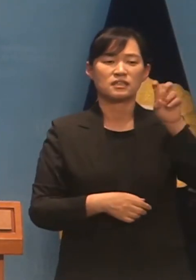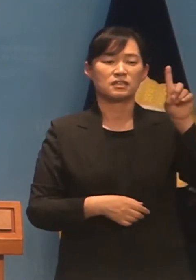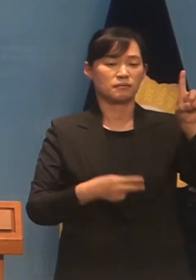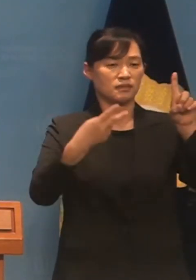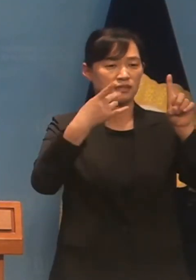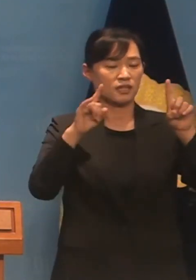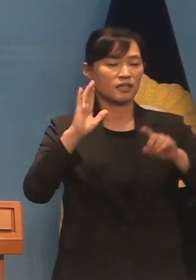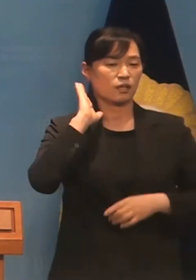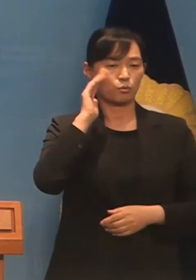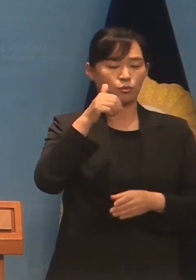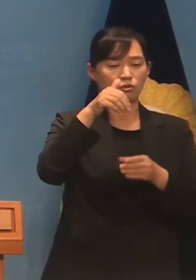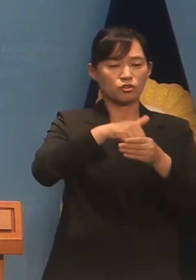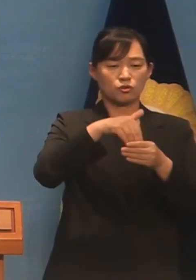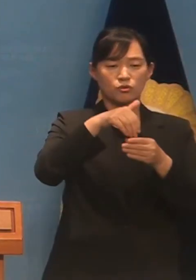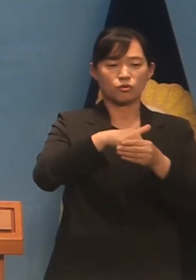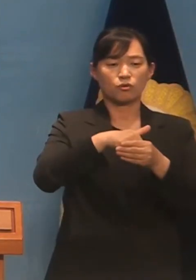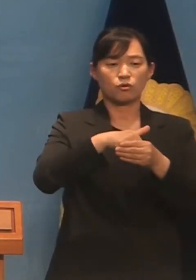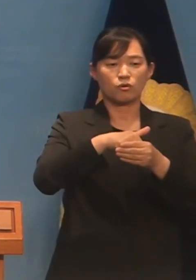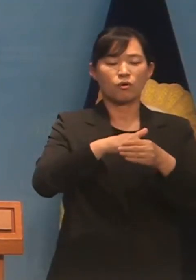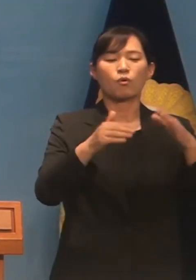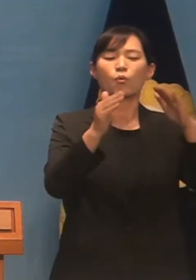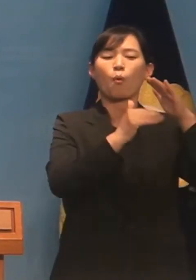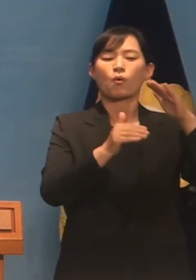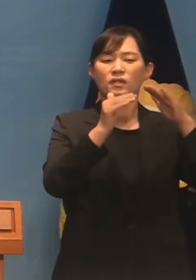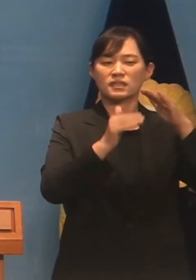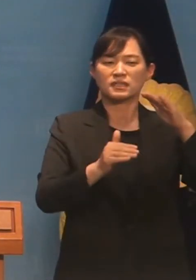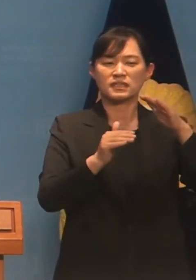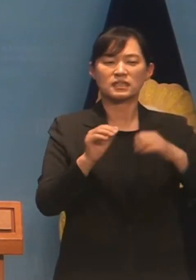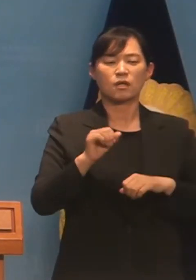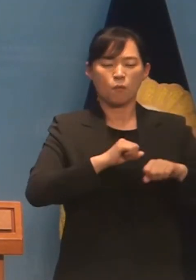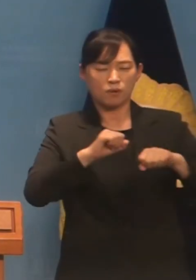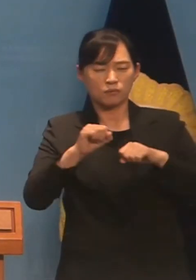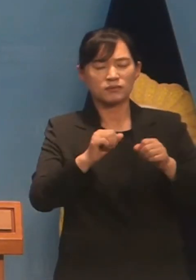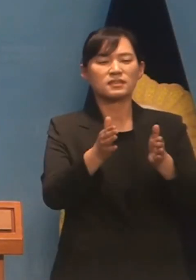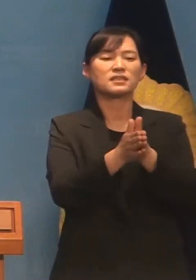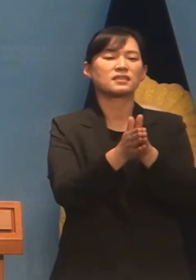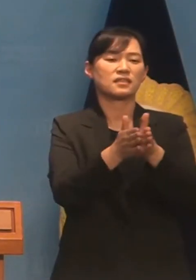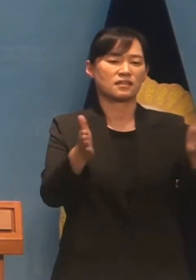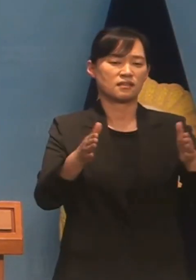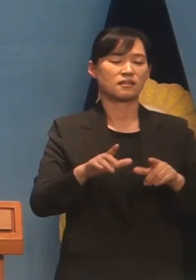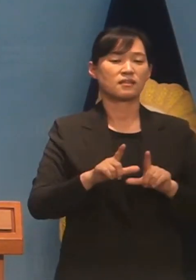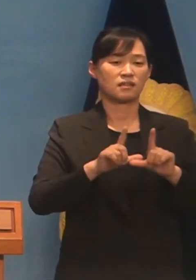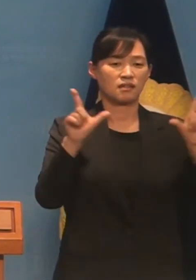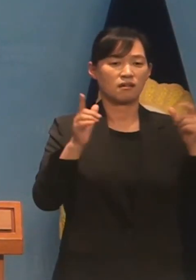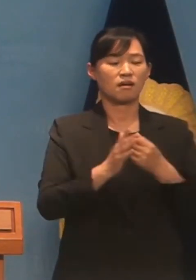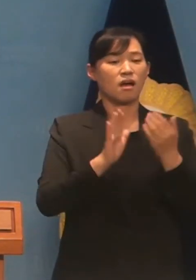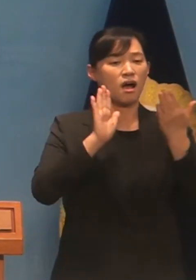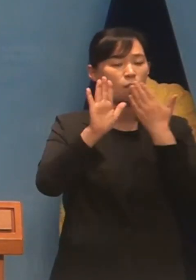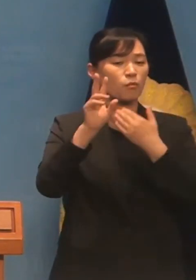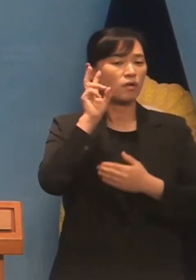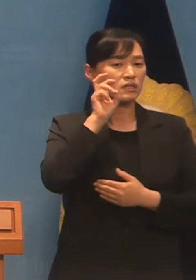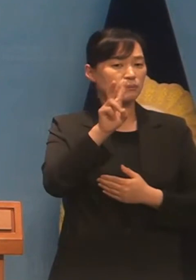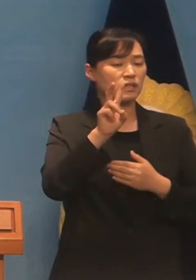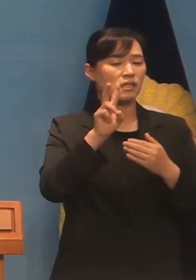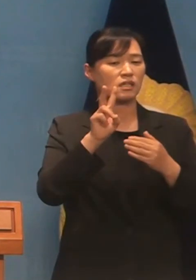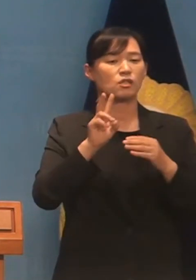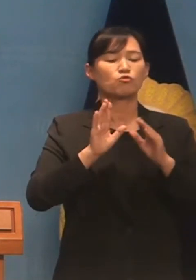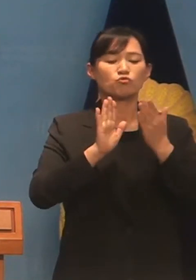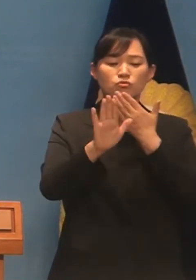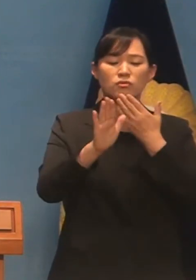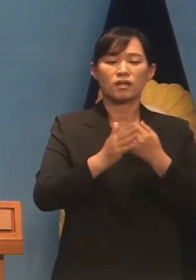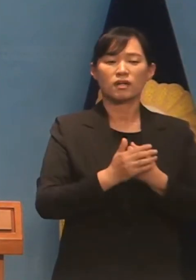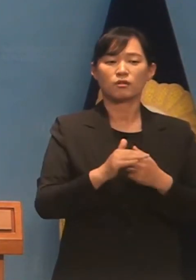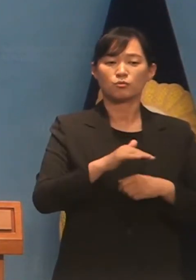제21대 대통령 선거 공식 유세일 첫날입니다. 앞으로 22일 뒤면